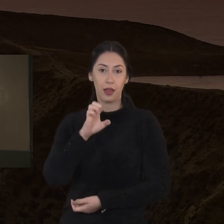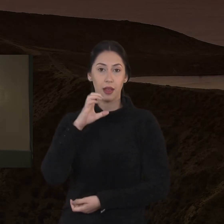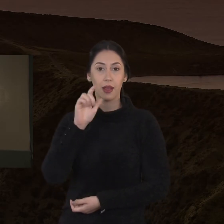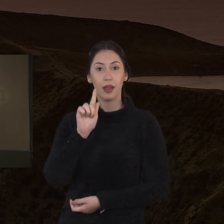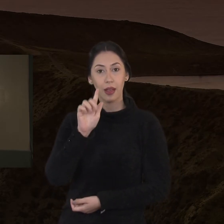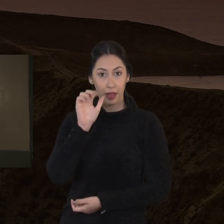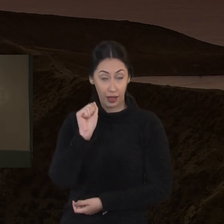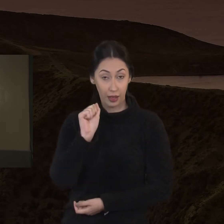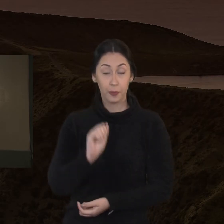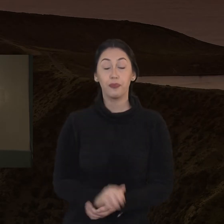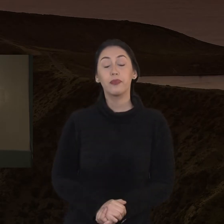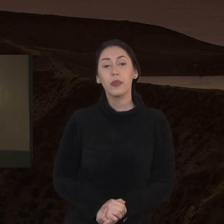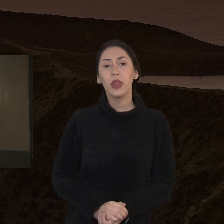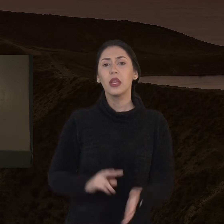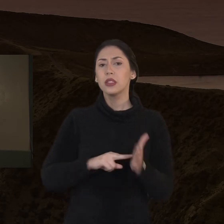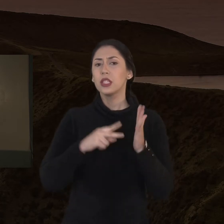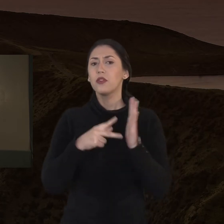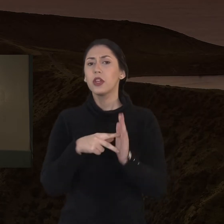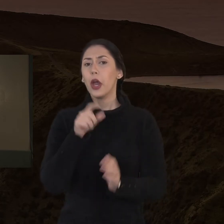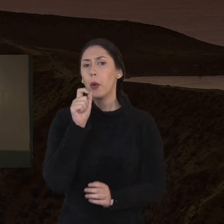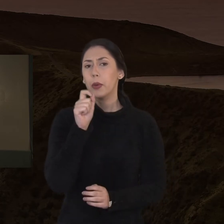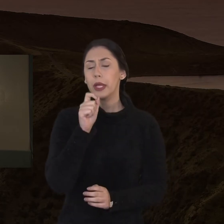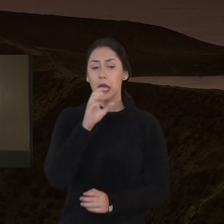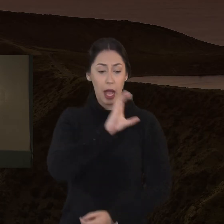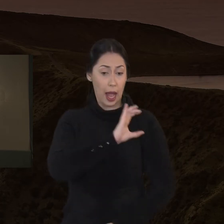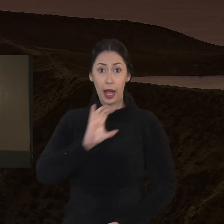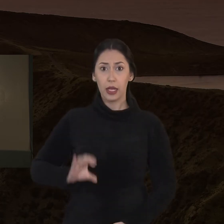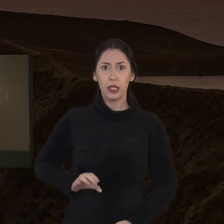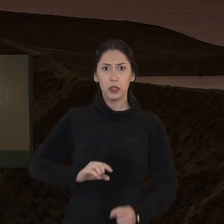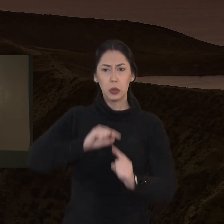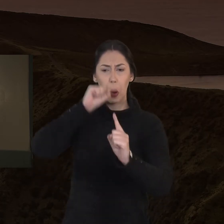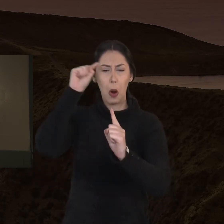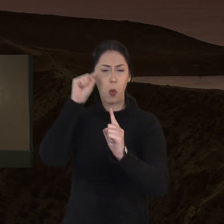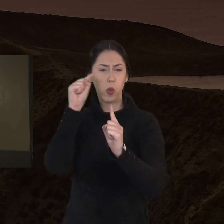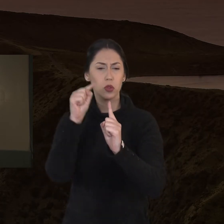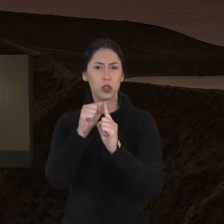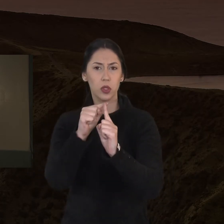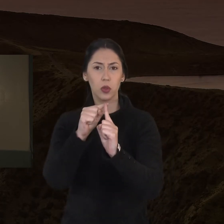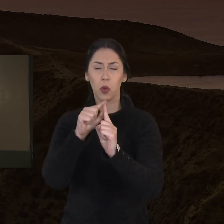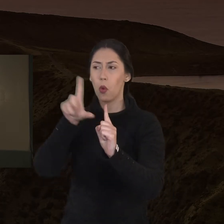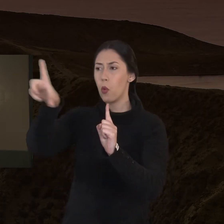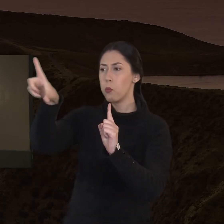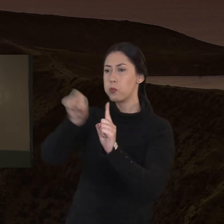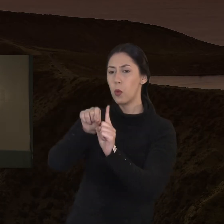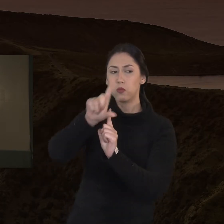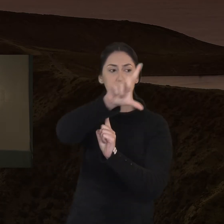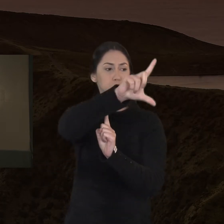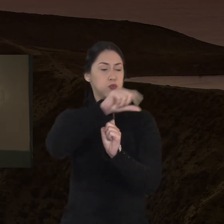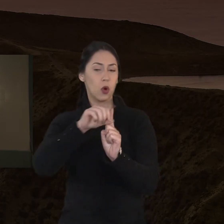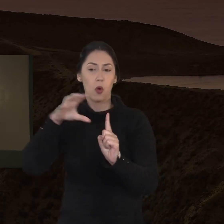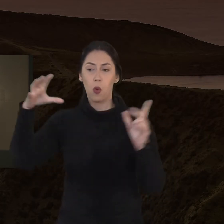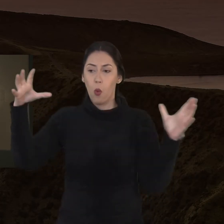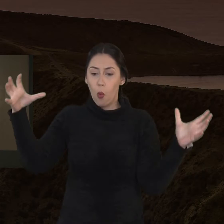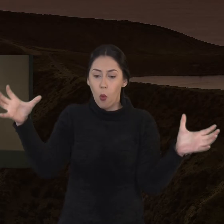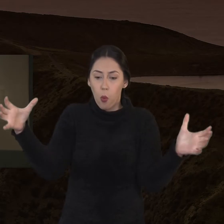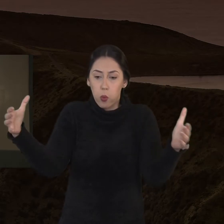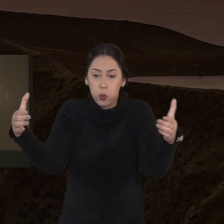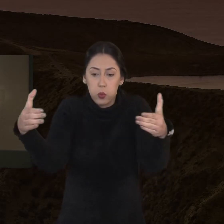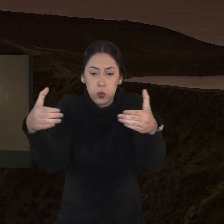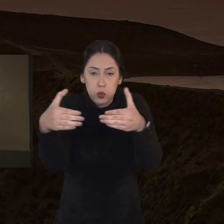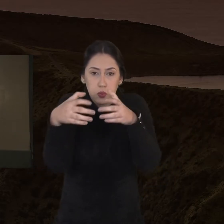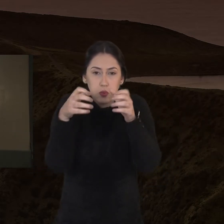cristo é o centro conector de todas as coisas ele é aquele que une todas as coisas